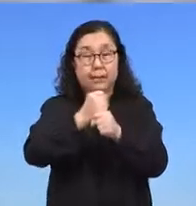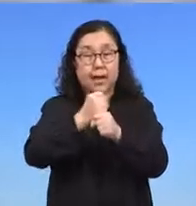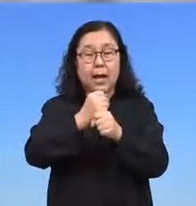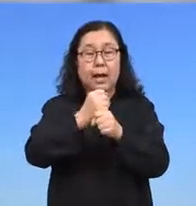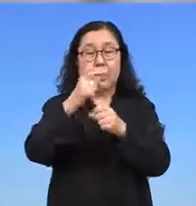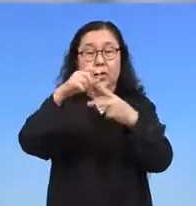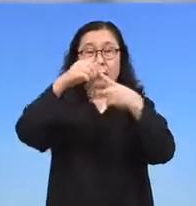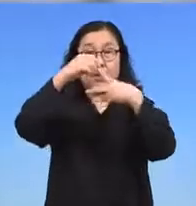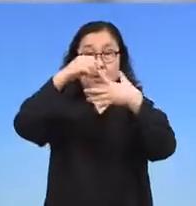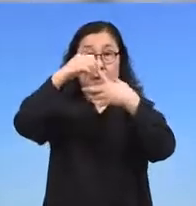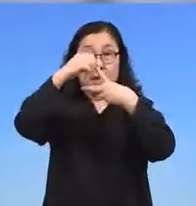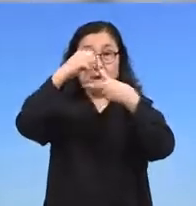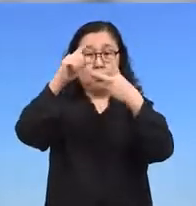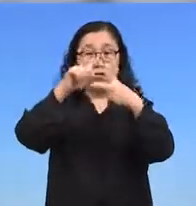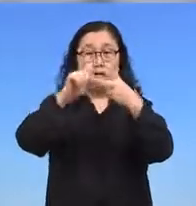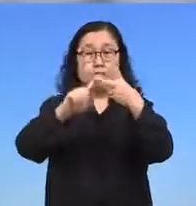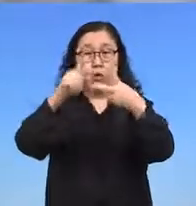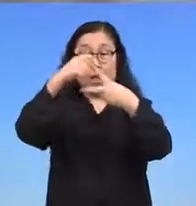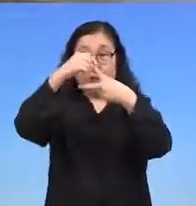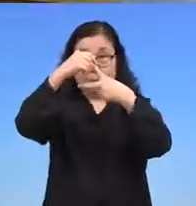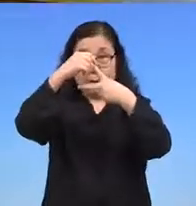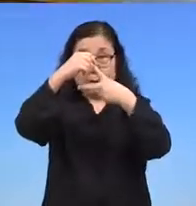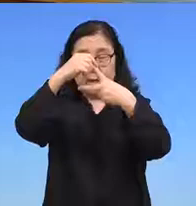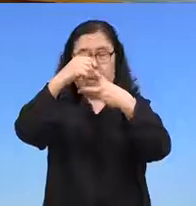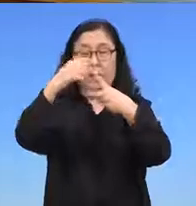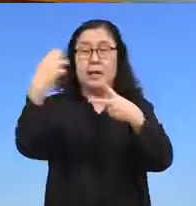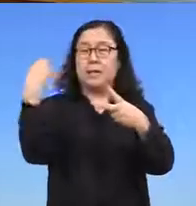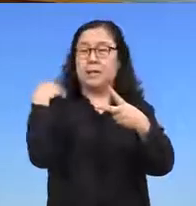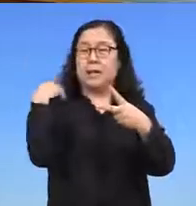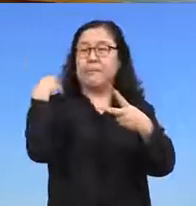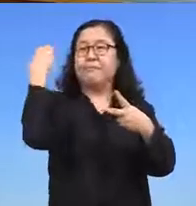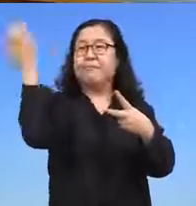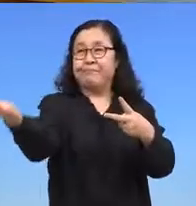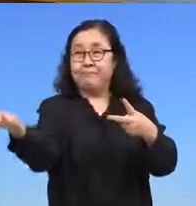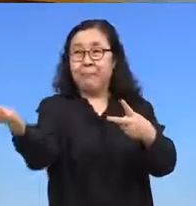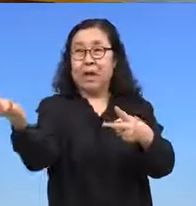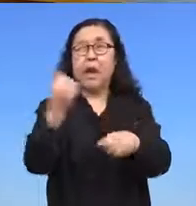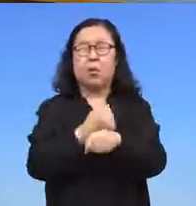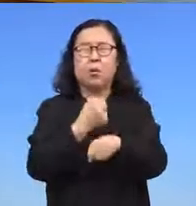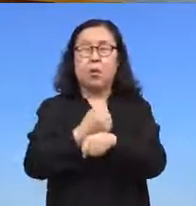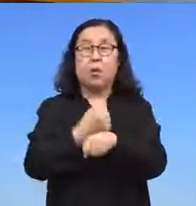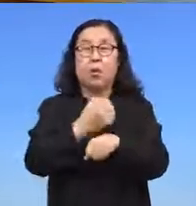잃게 하는 2가지 중에 첫 번째가 뭐냐? 책임 전가와 원망입니다.